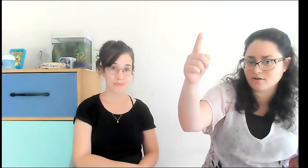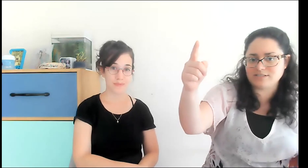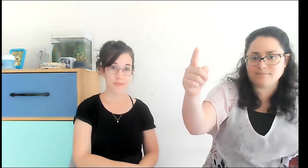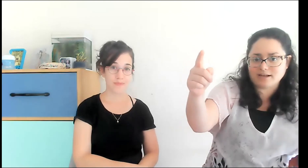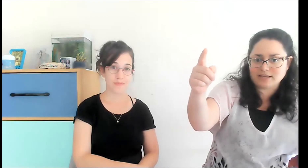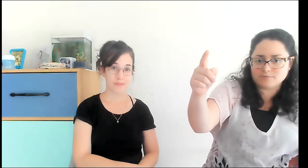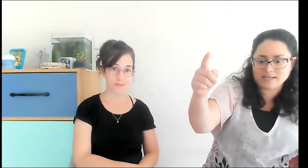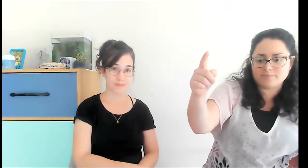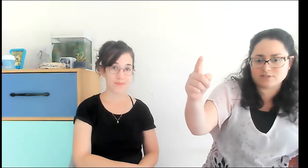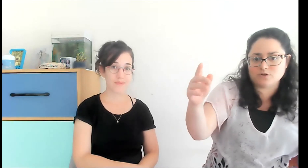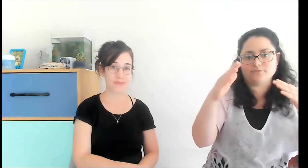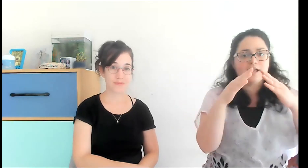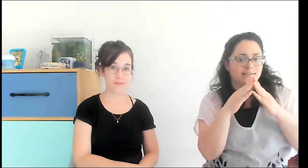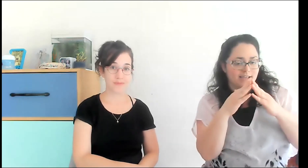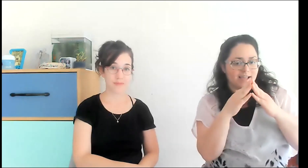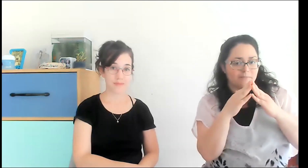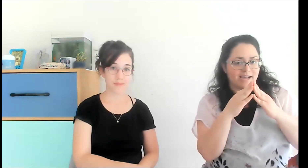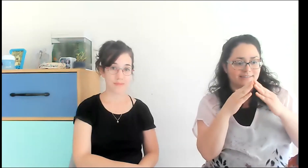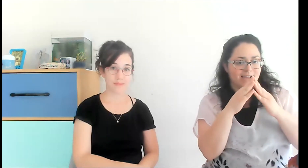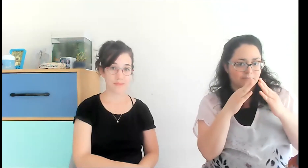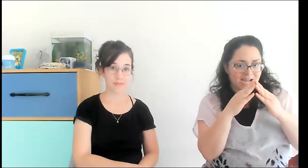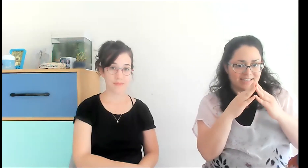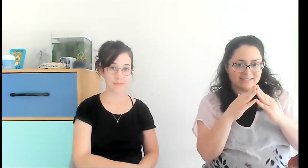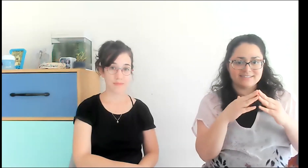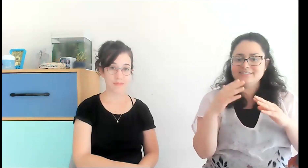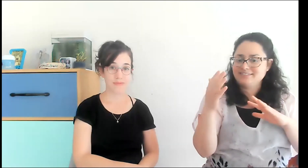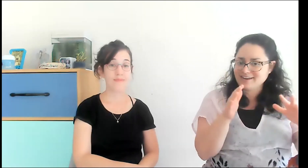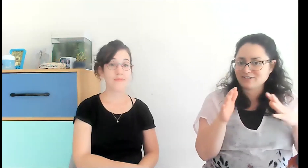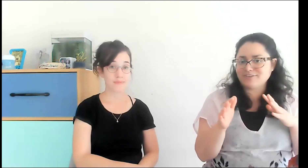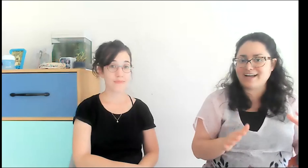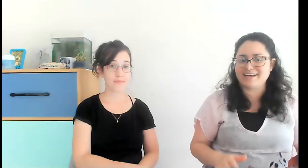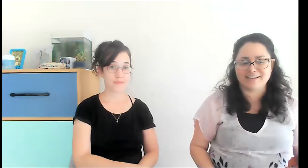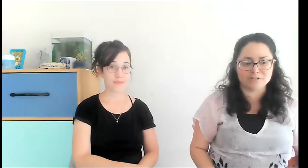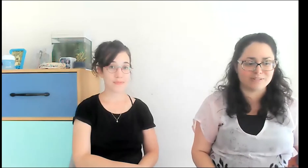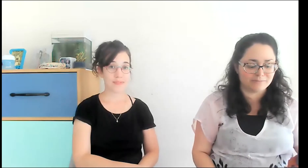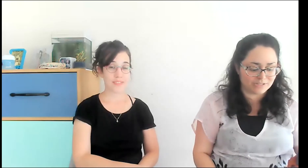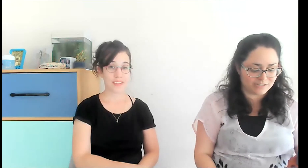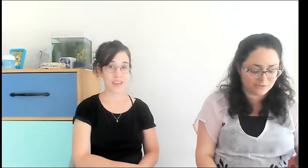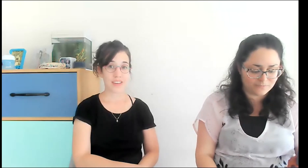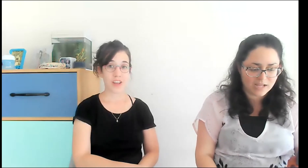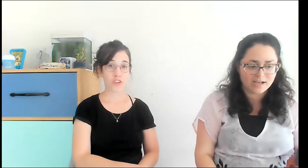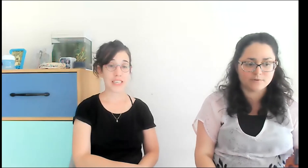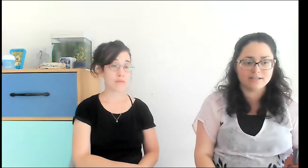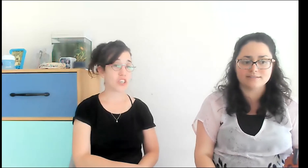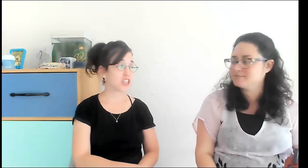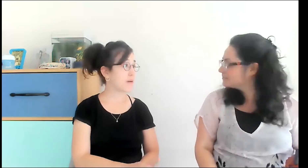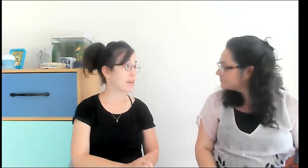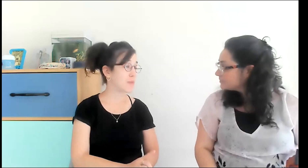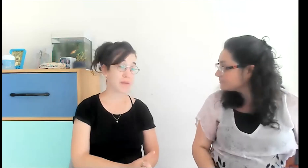שזה המרחקים שמגיע בסוף, זה היה הביתה, הבית, ולחשוב ככה על המשפטים ששינינו. נכון, אז בואו נעשה שיר שממש מתאים